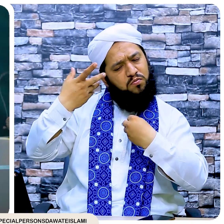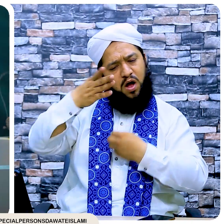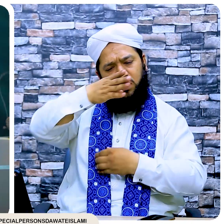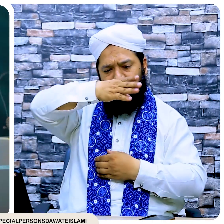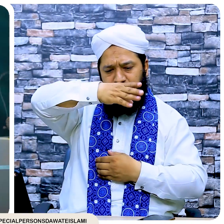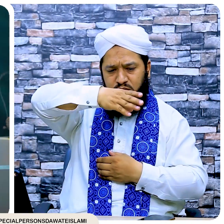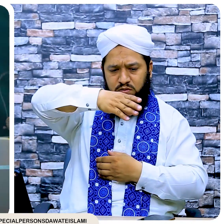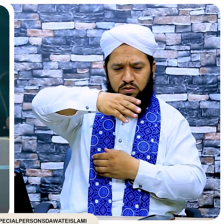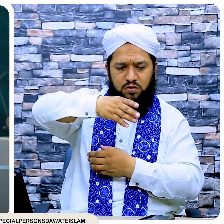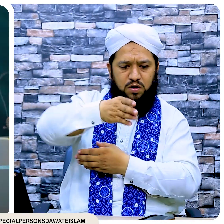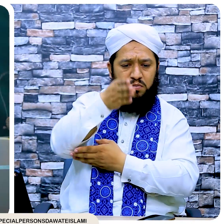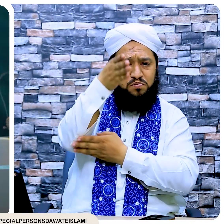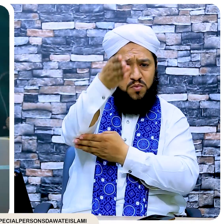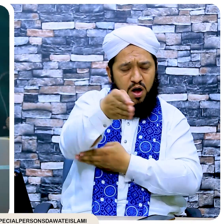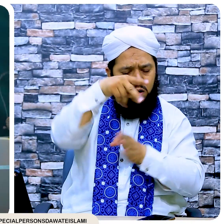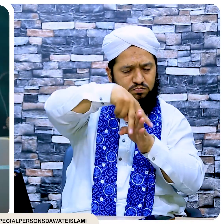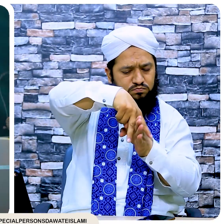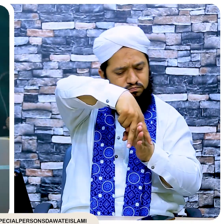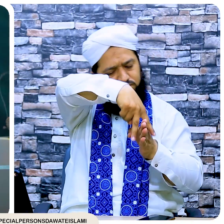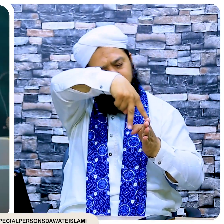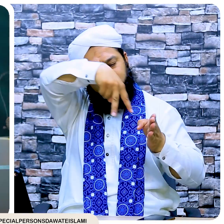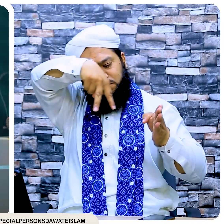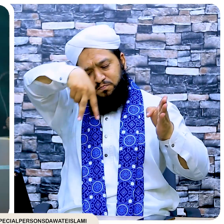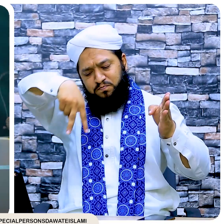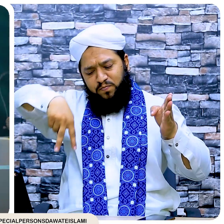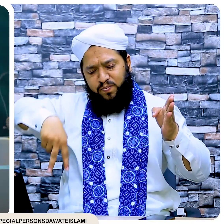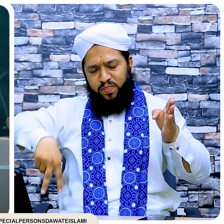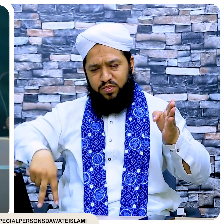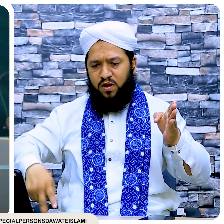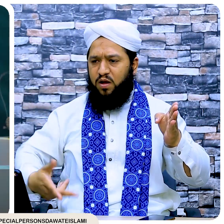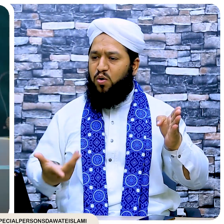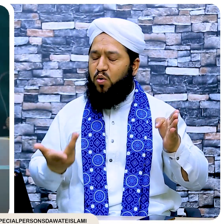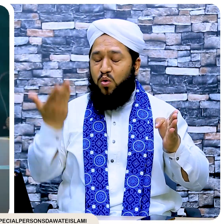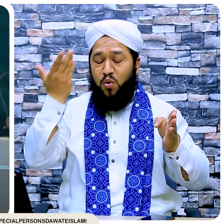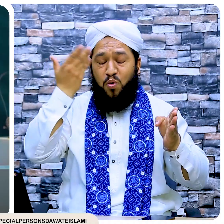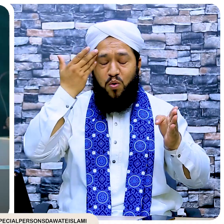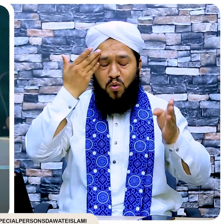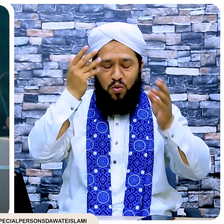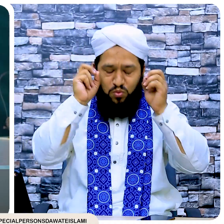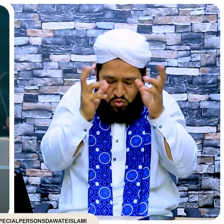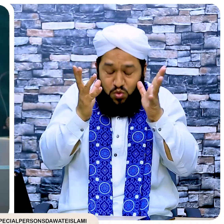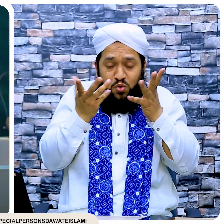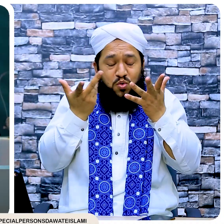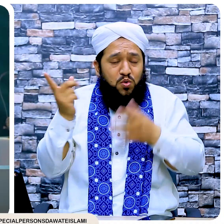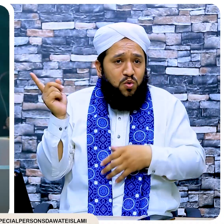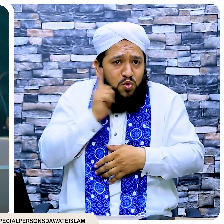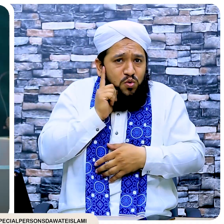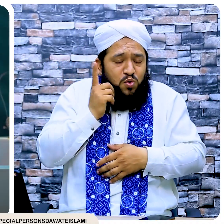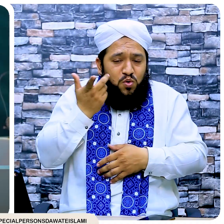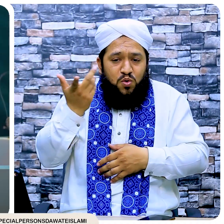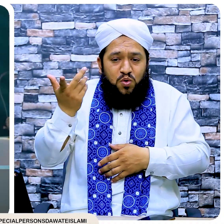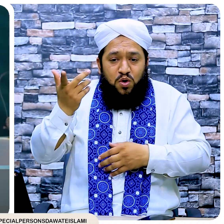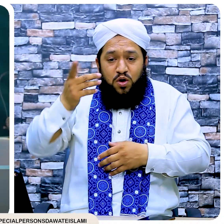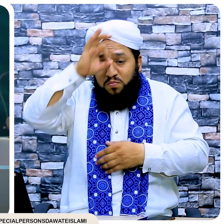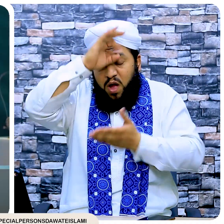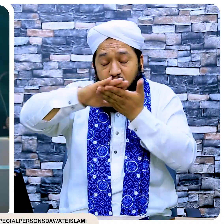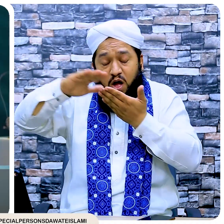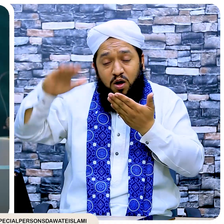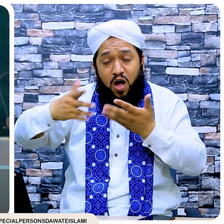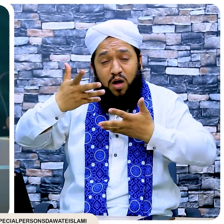اونٹنی سے اتر آئے۔ ذرا سوچئے تو صحیح ناظرین، اس خطبے کے بعد تو رونگٹے کھڑے ہو جاتے ہیں جب بھی سنتے ہیں،